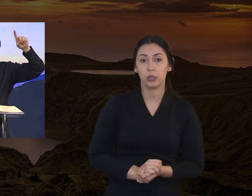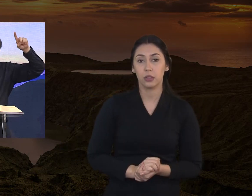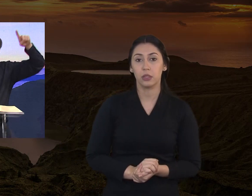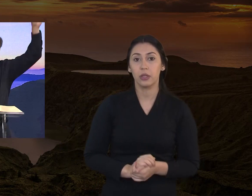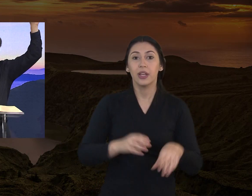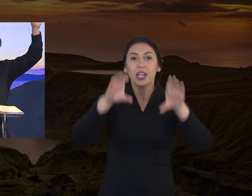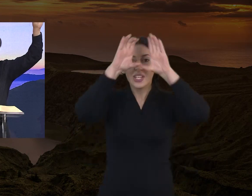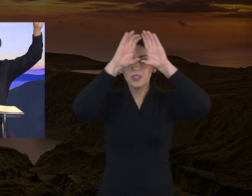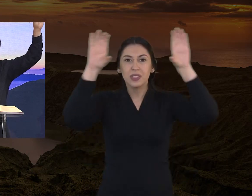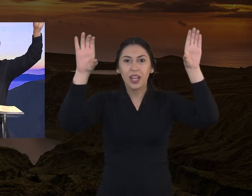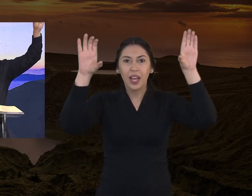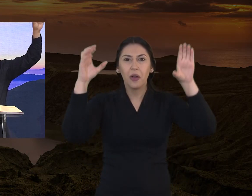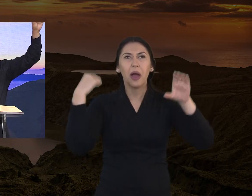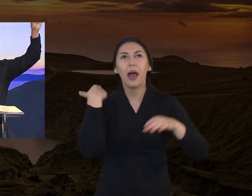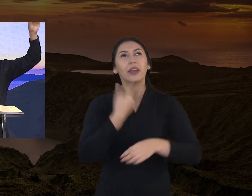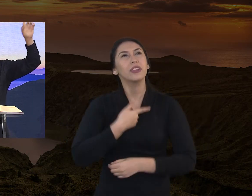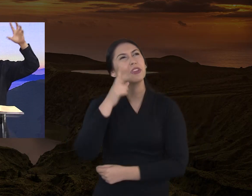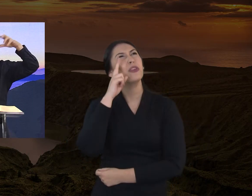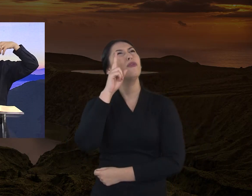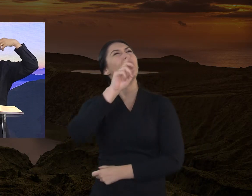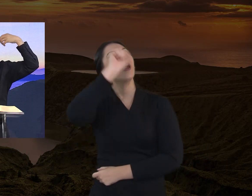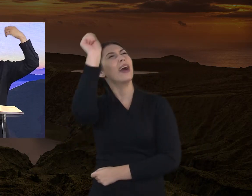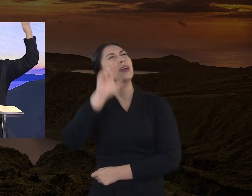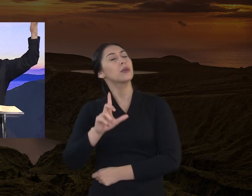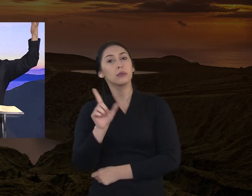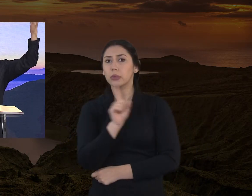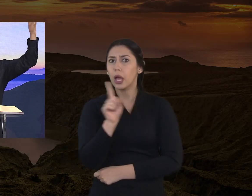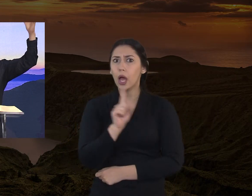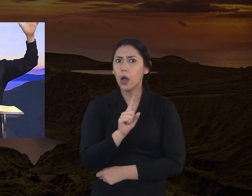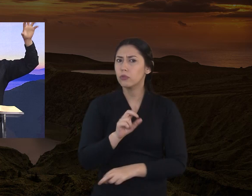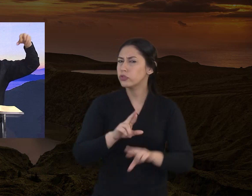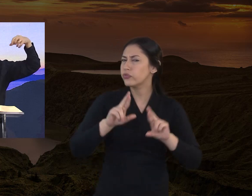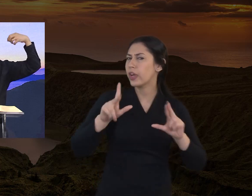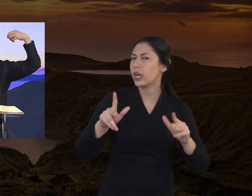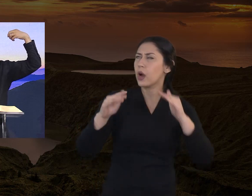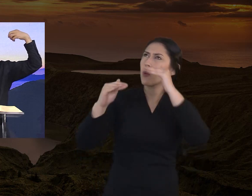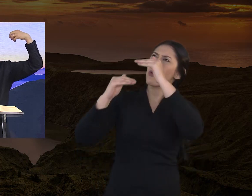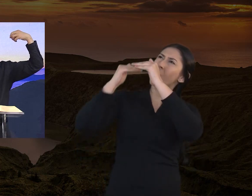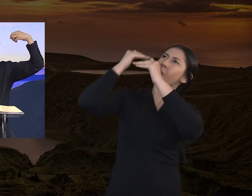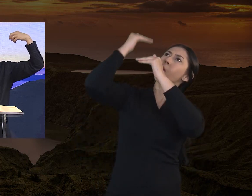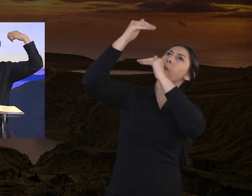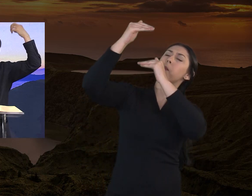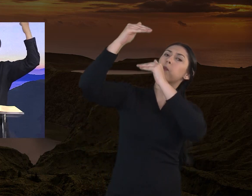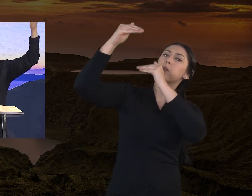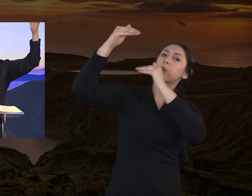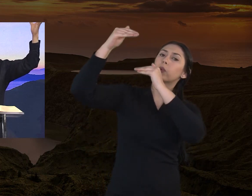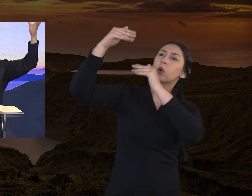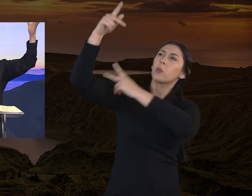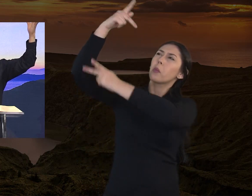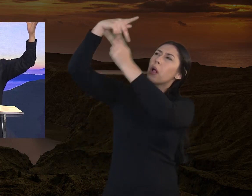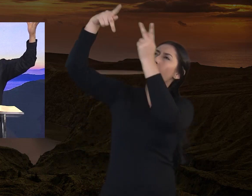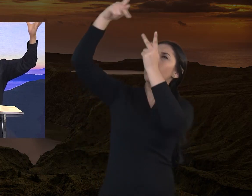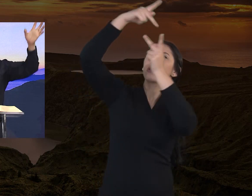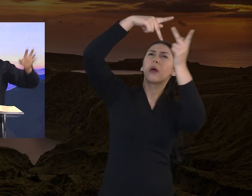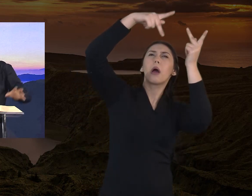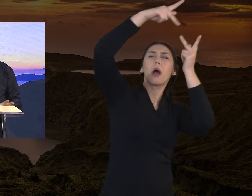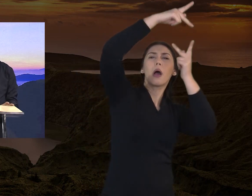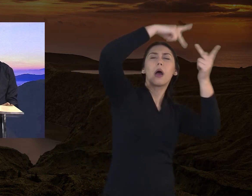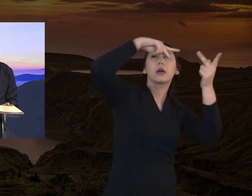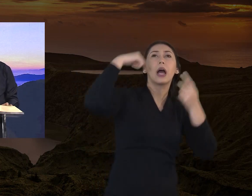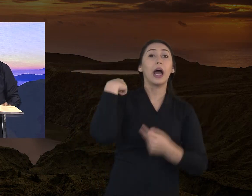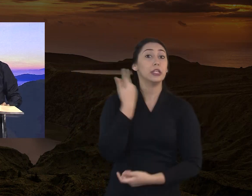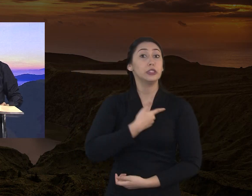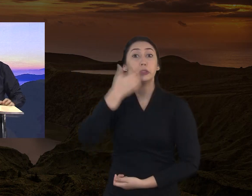não é os céus nosso aqui, né? É uma outra dimensão, na dimensão do universo invisível.